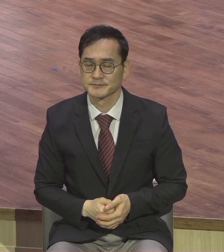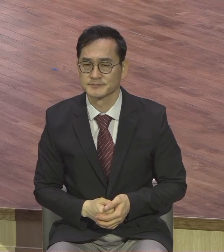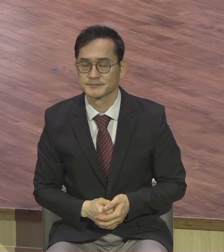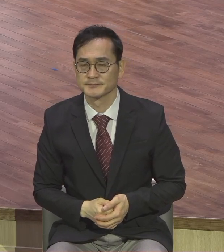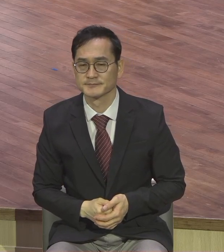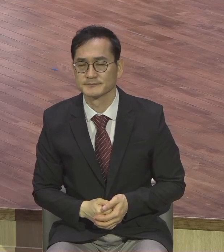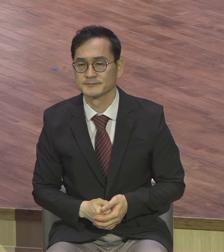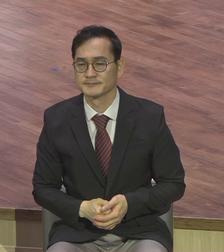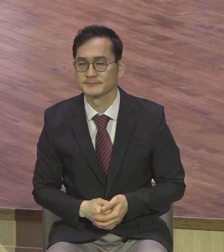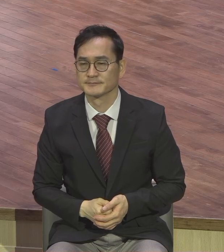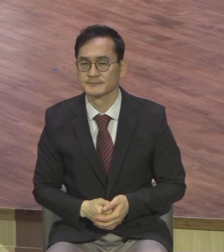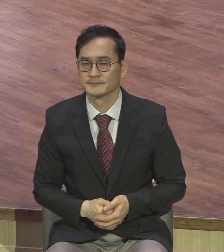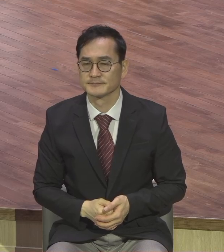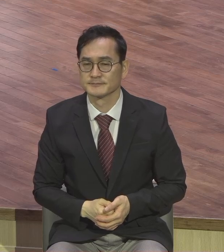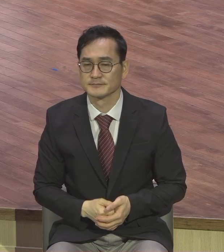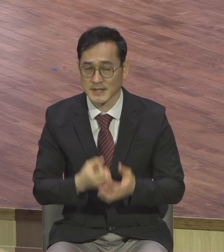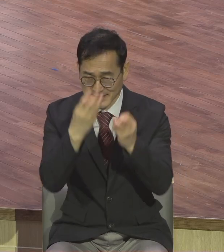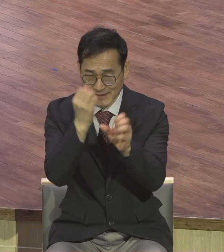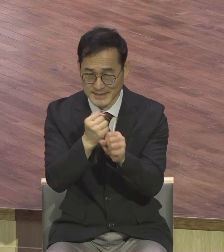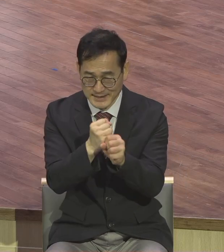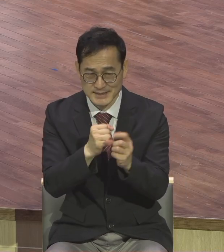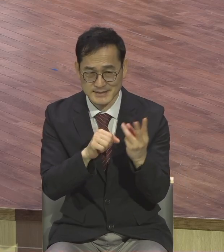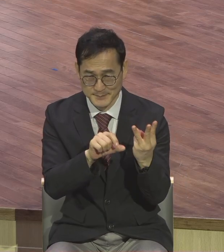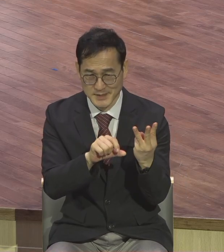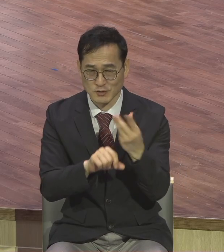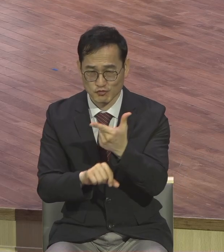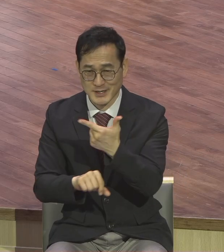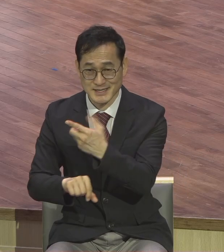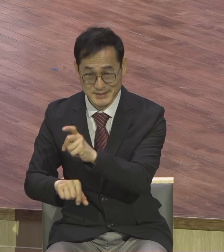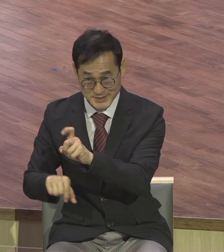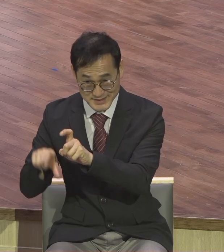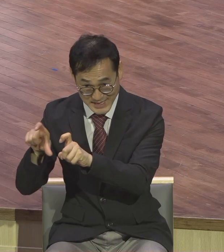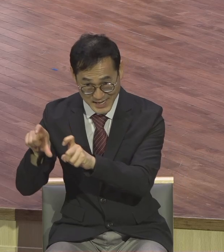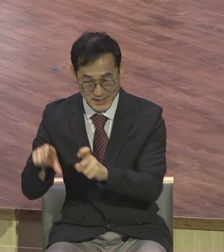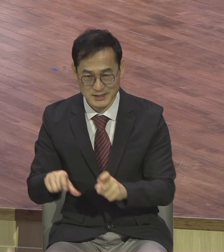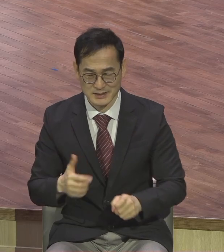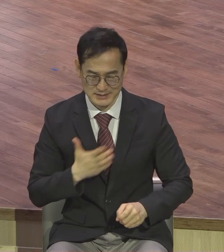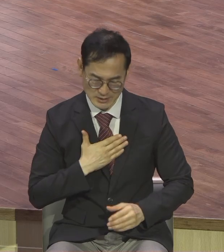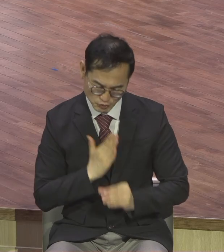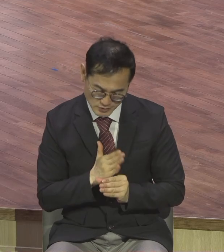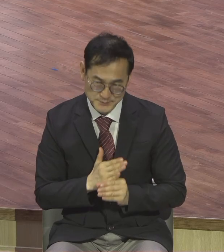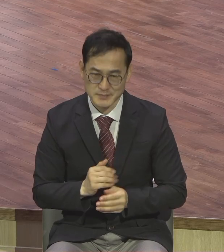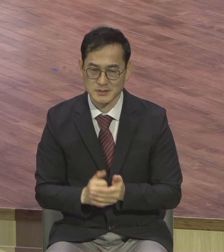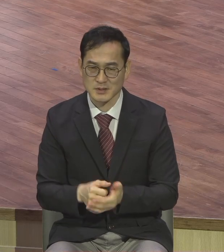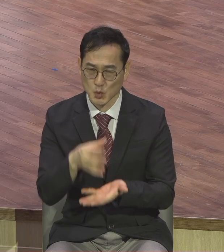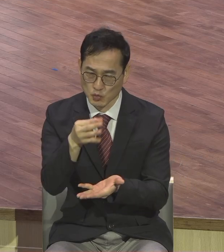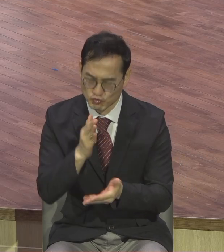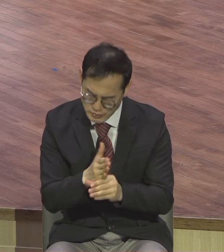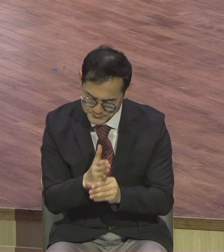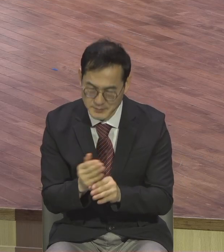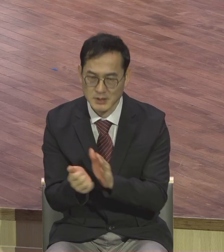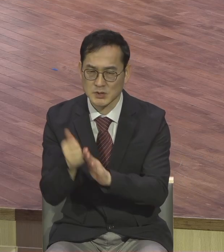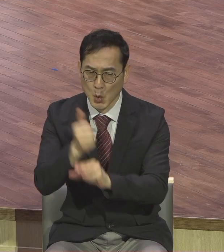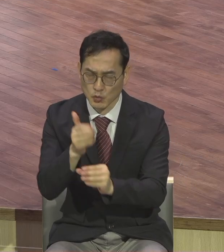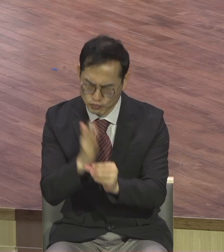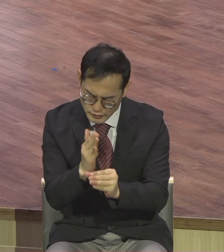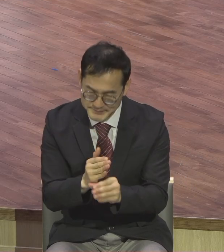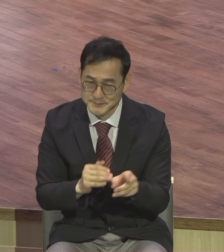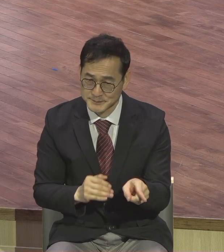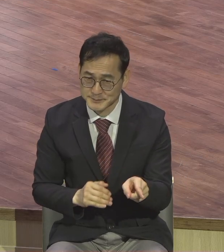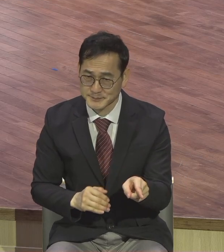영계 모든 성도들. 창세기 3장 11장에 자기중심적 물질주의 세상 성공중심의 이 서론 선택이